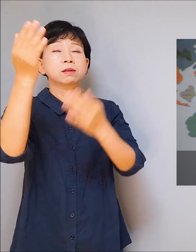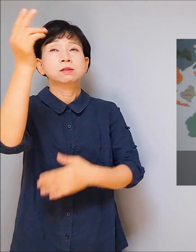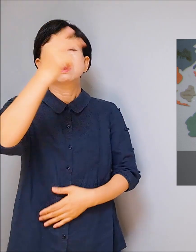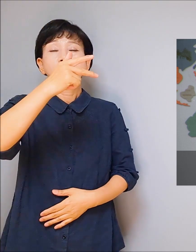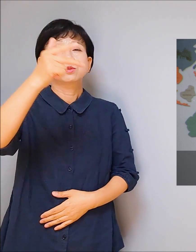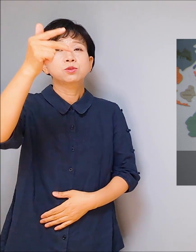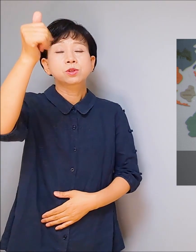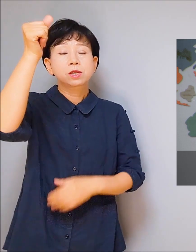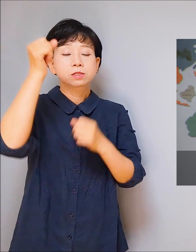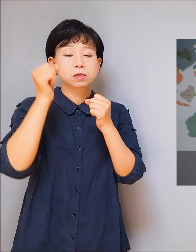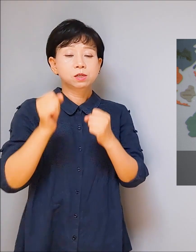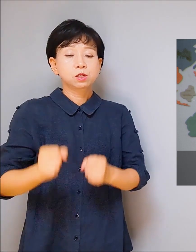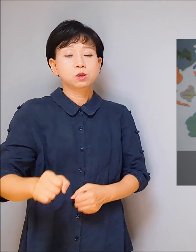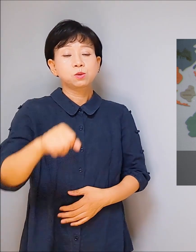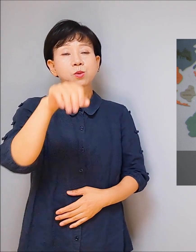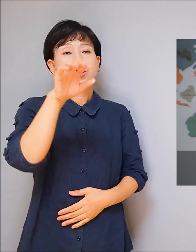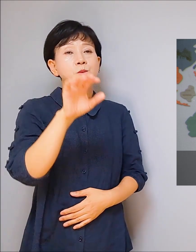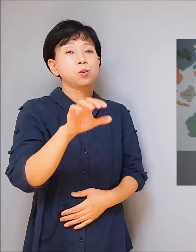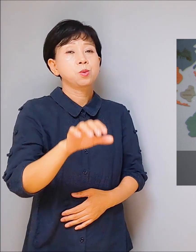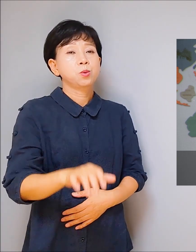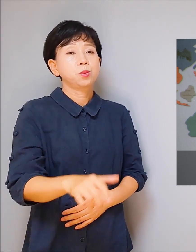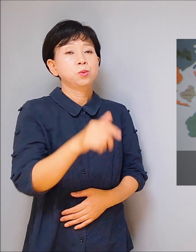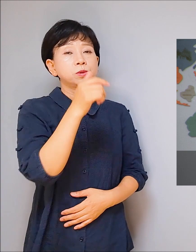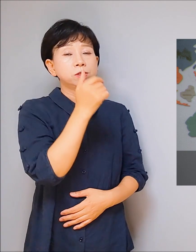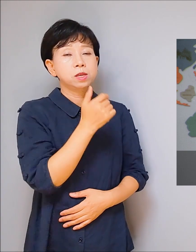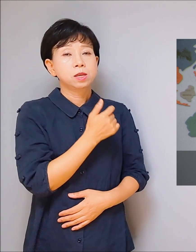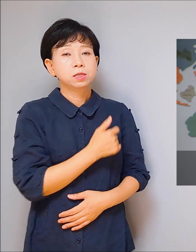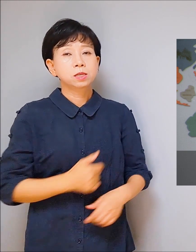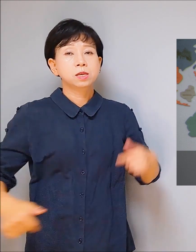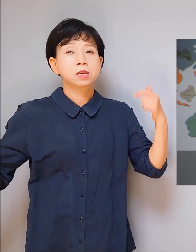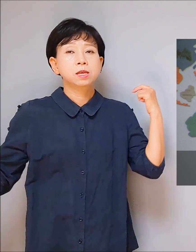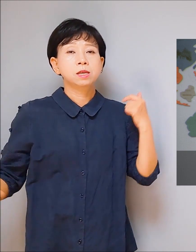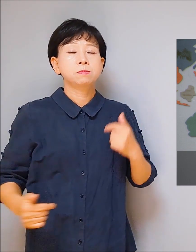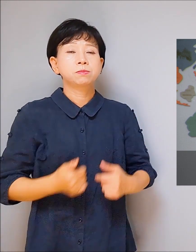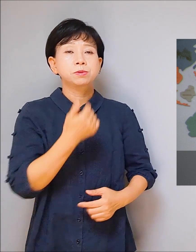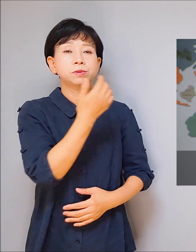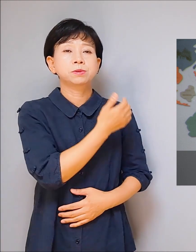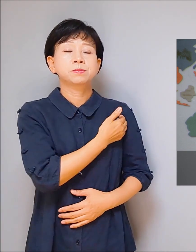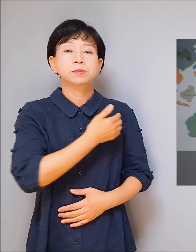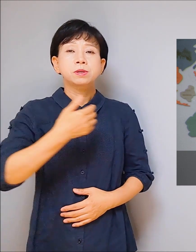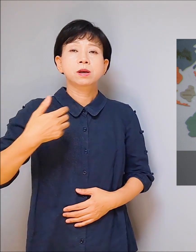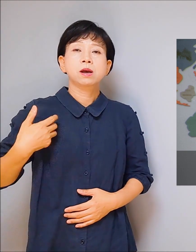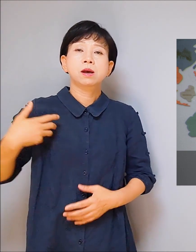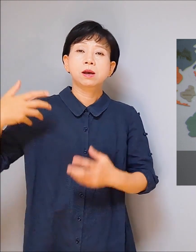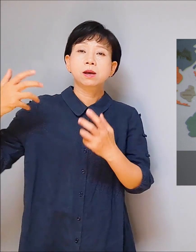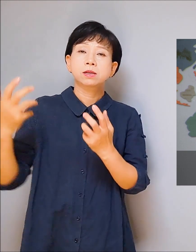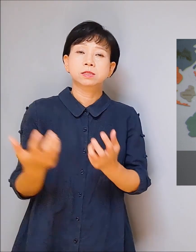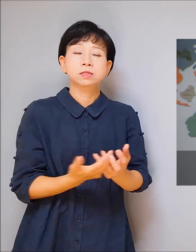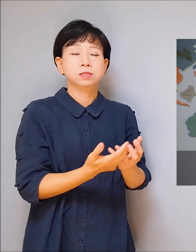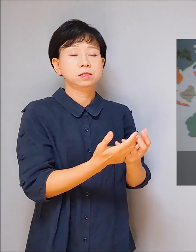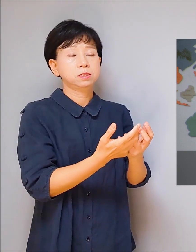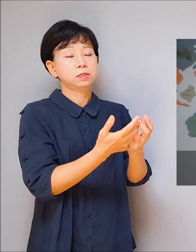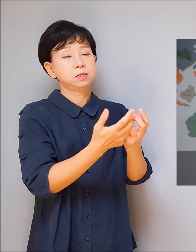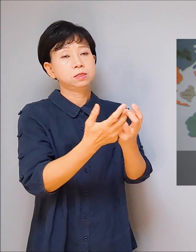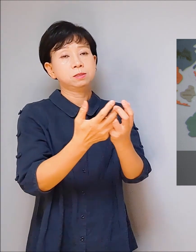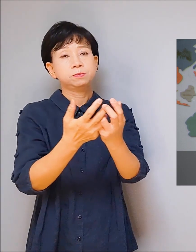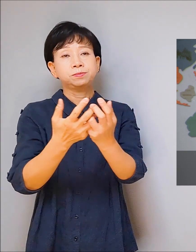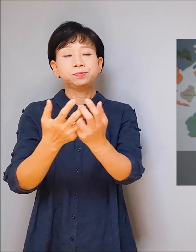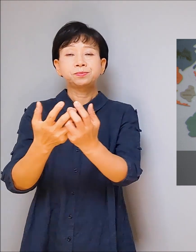예배드립니다. 주 계신 곳엔 기쁨 가득.